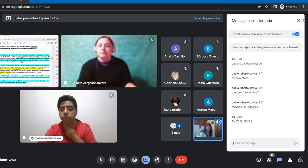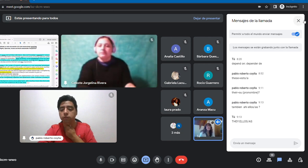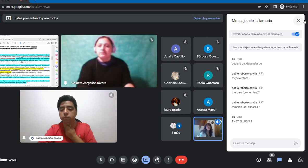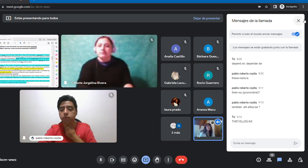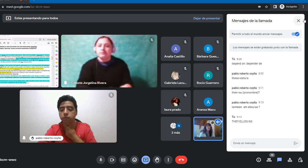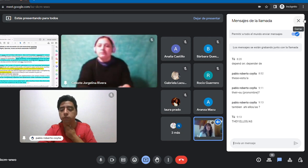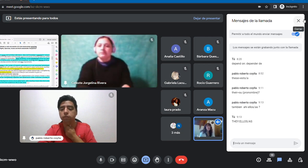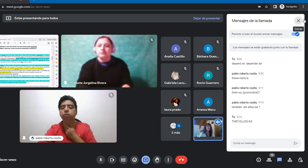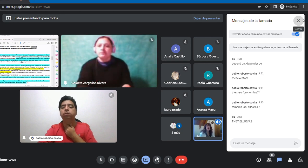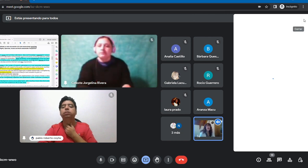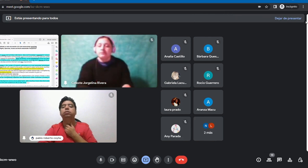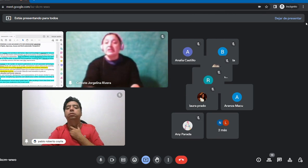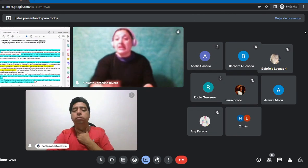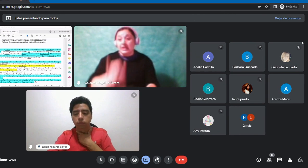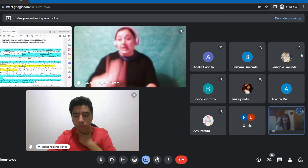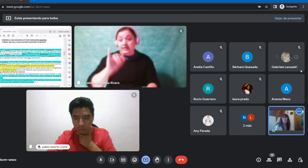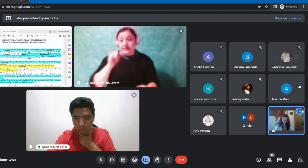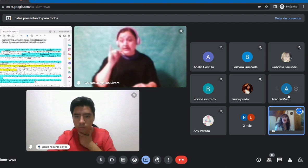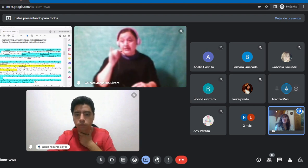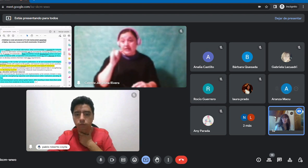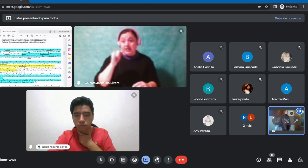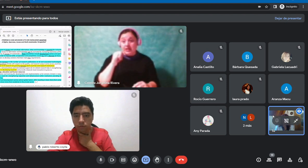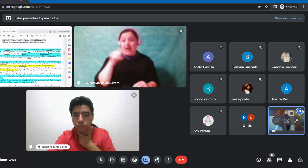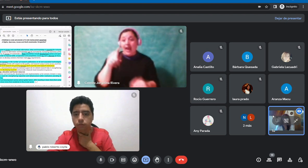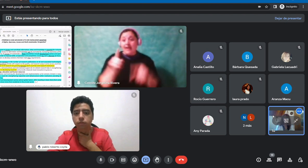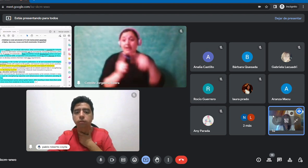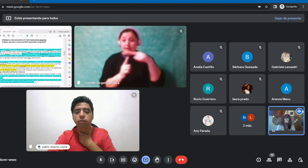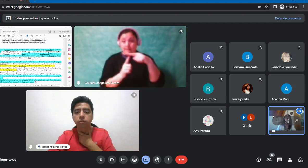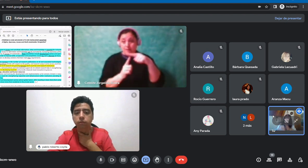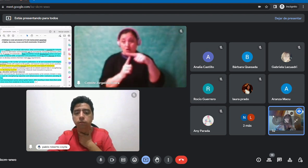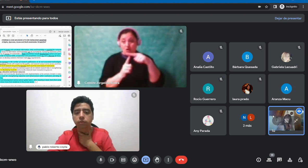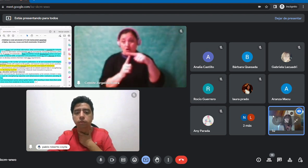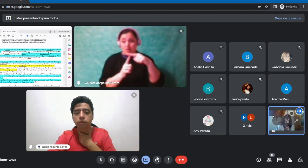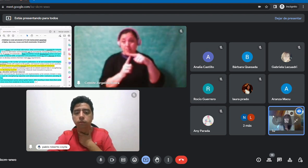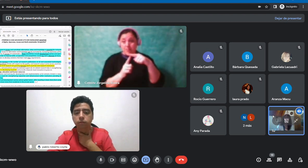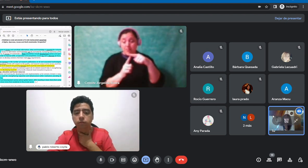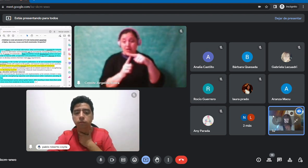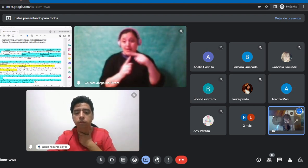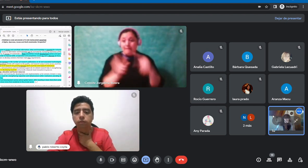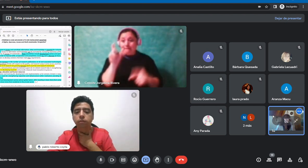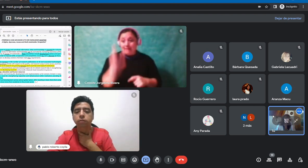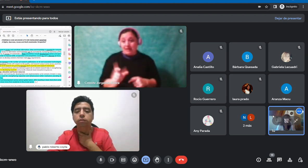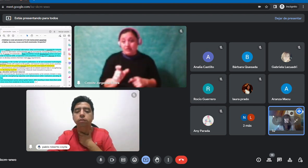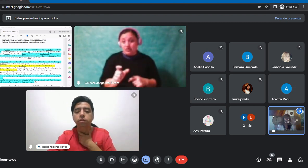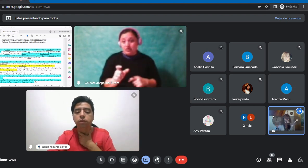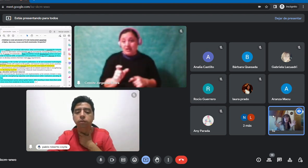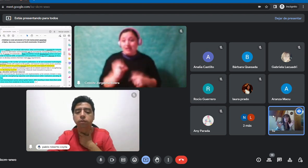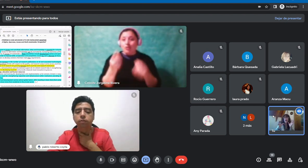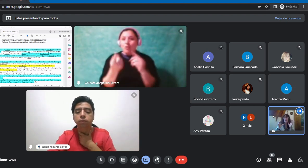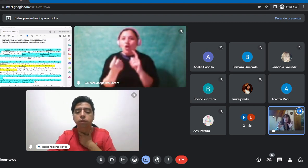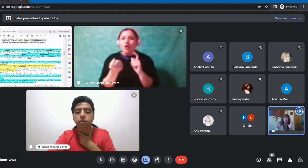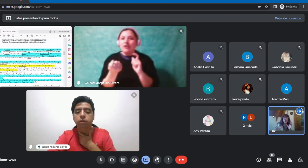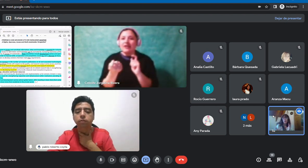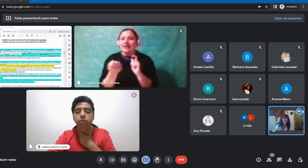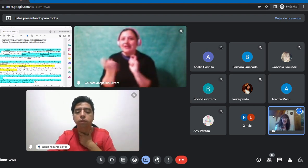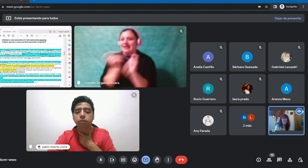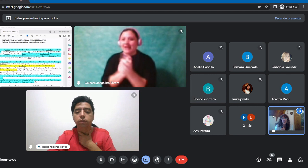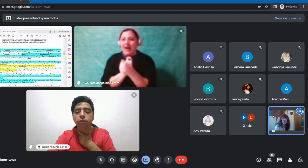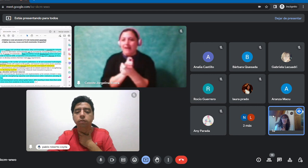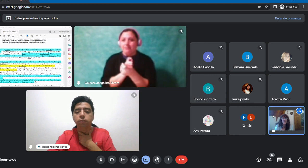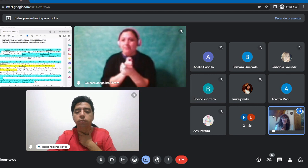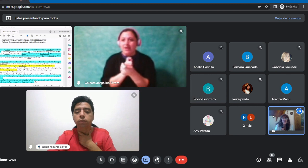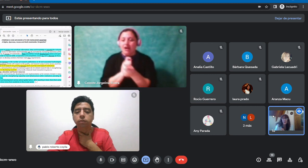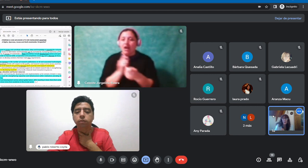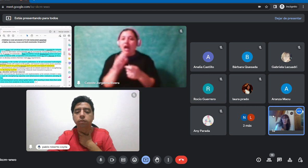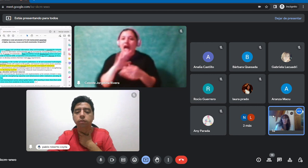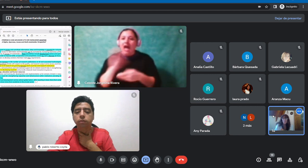Ese sí es un pronombre personal, ese reemplaza, o sea, ocupa el lugar de toda una frase